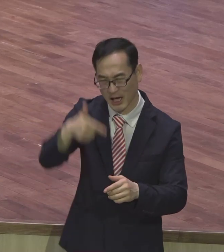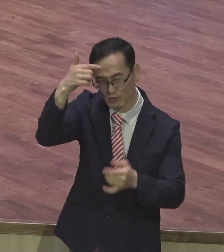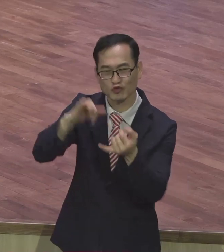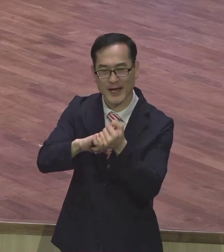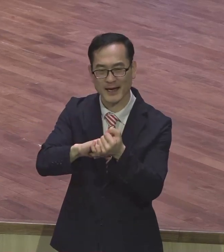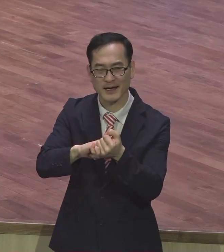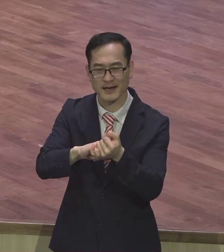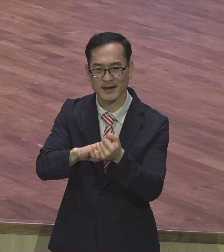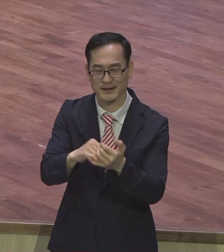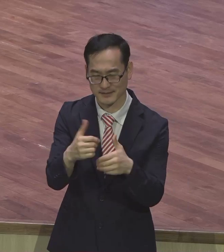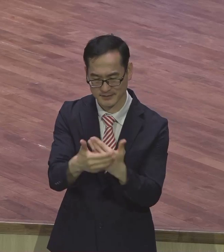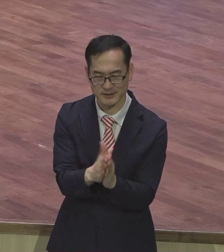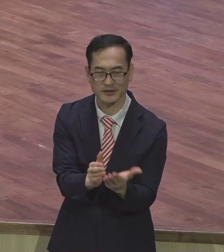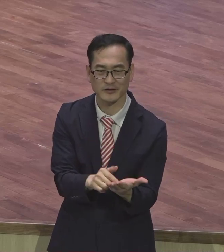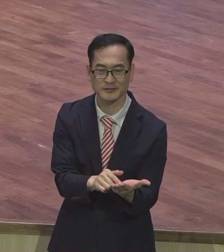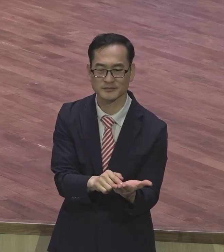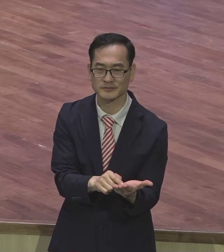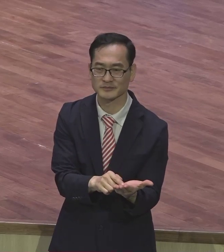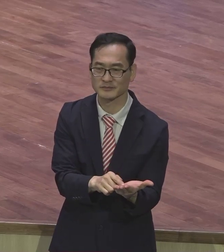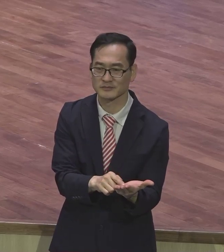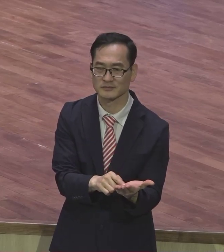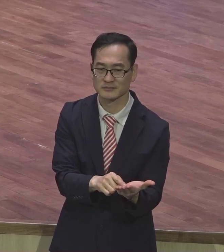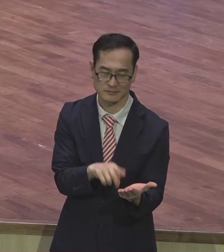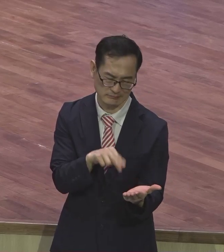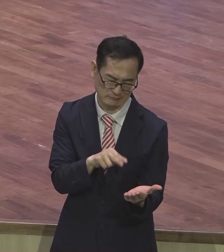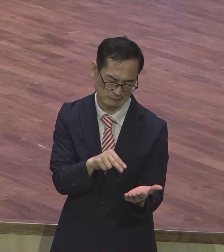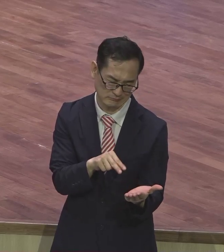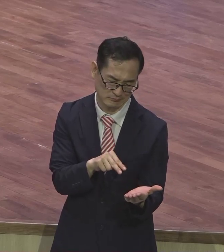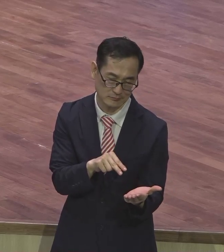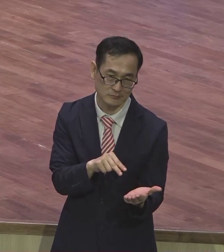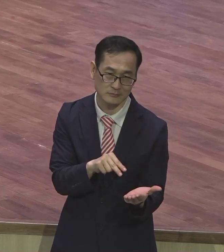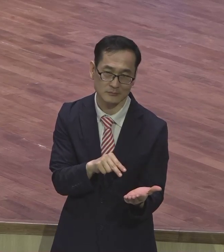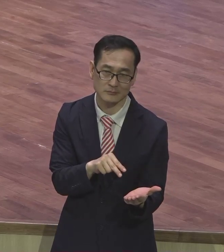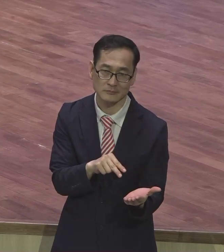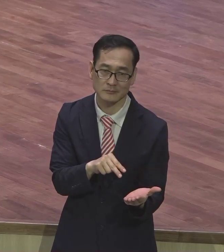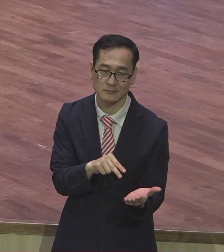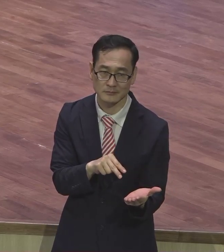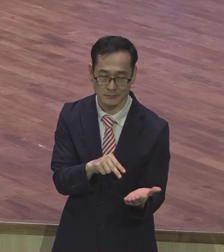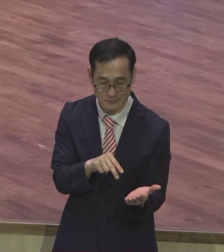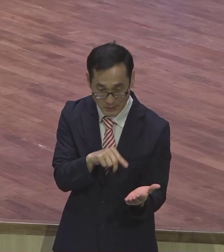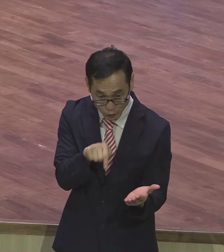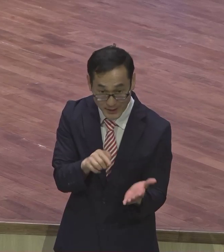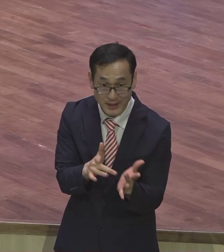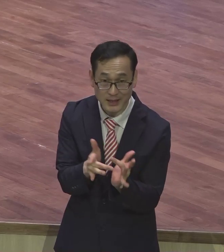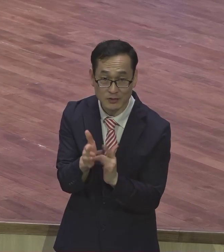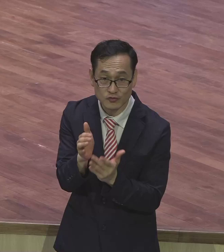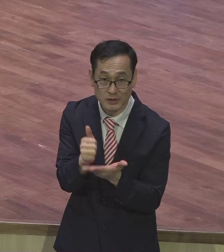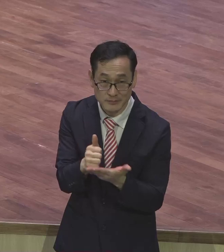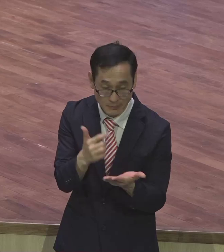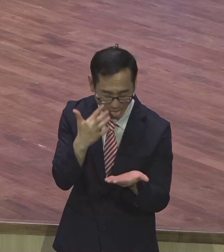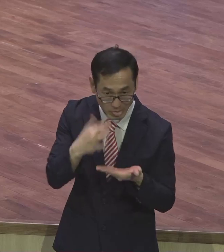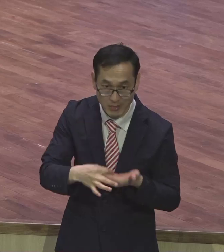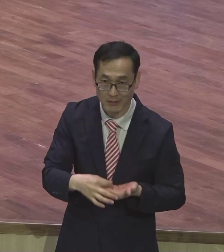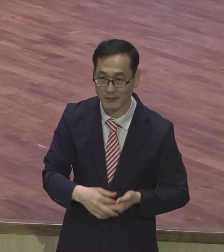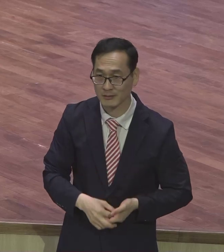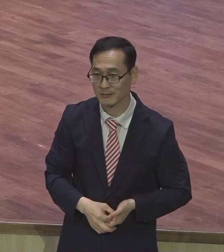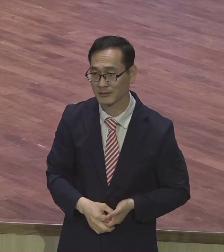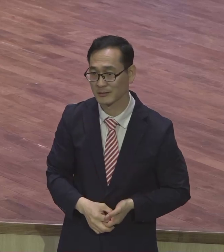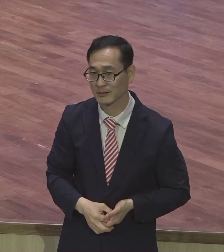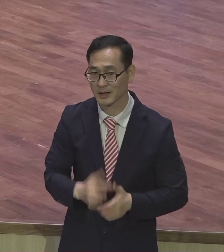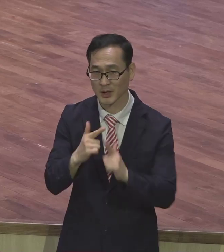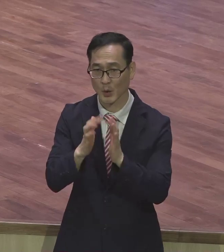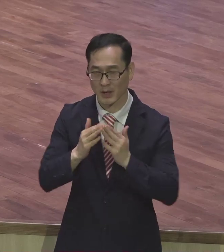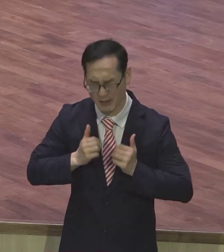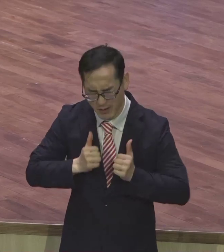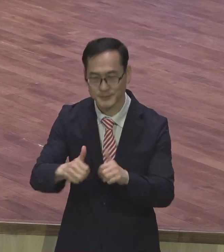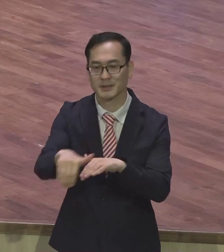나를 위해 기록했다고 했는데 성경을 그래 많이 읽었는데 뭘 발견 못했냐 예수 그리스도를 발견 못했어 교회를 아무리 오래